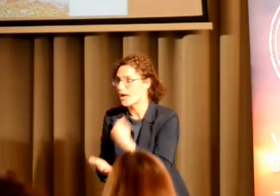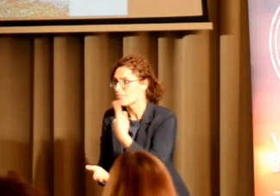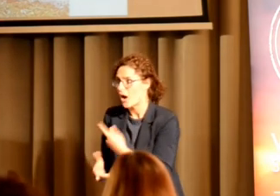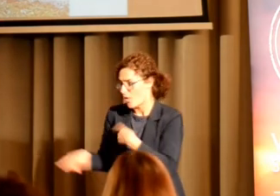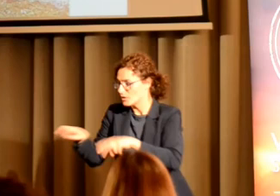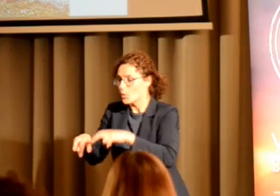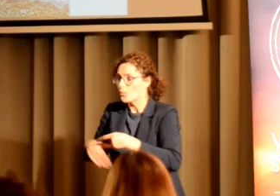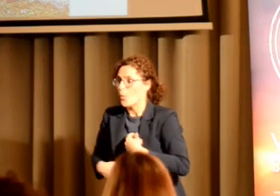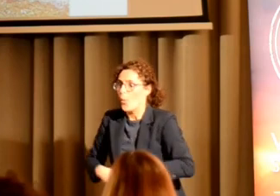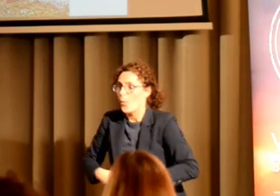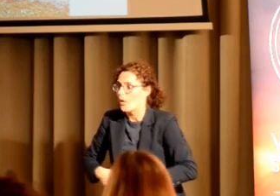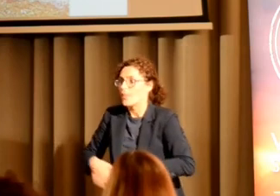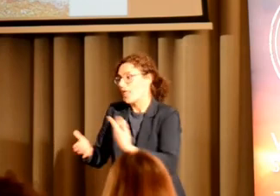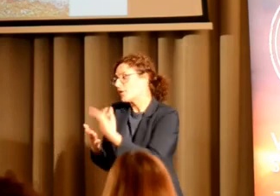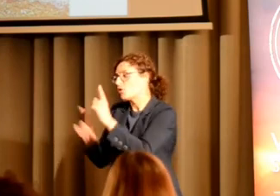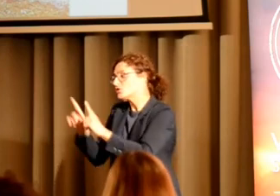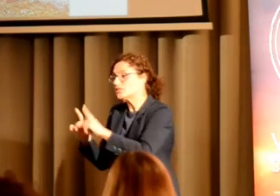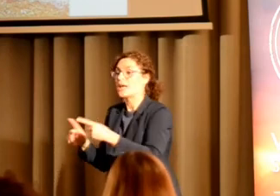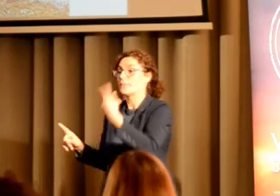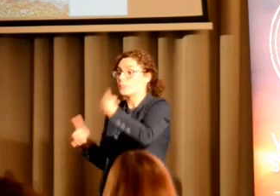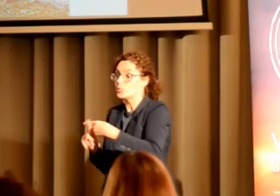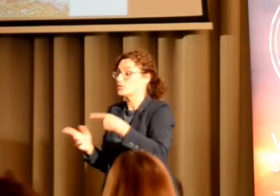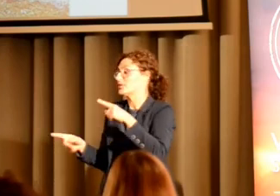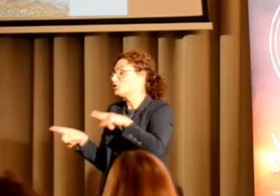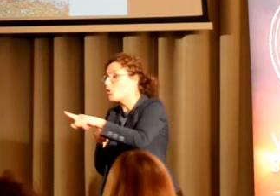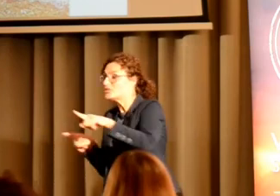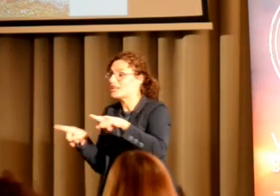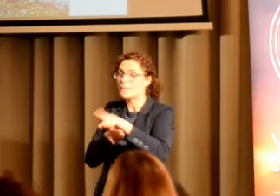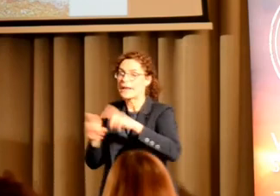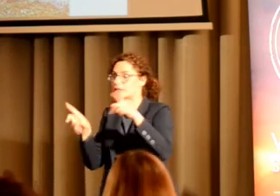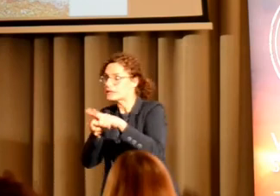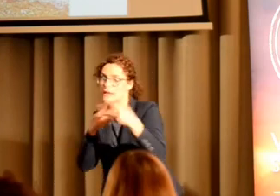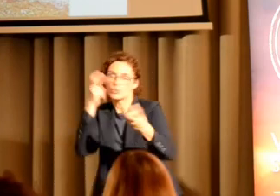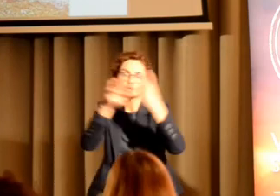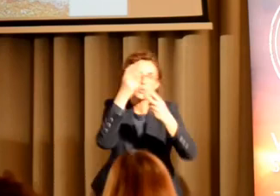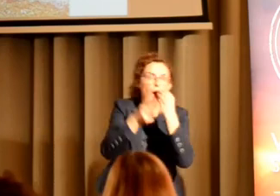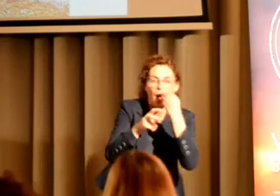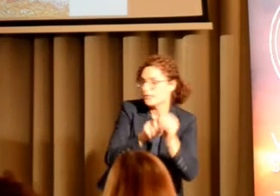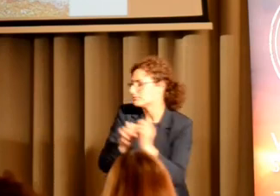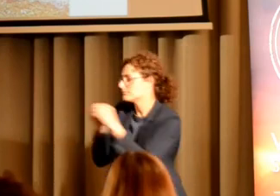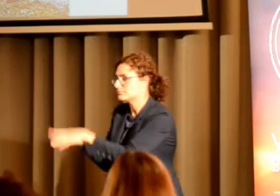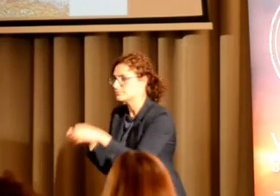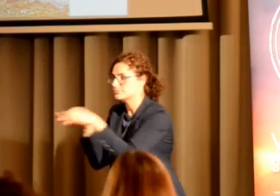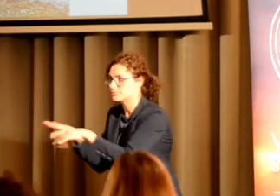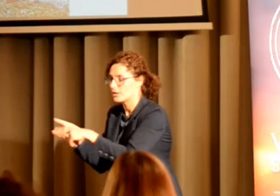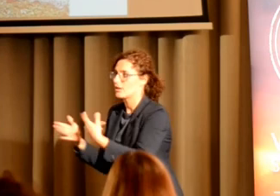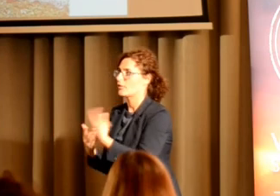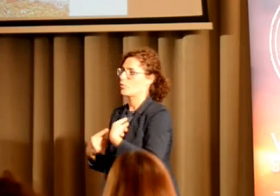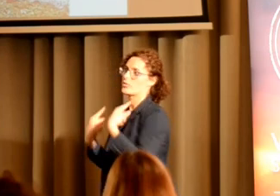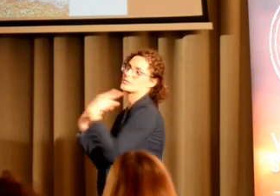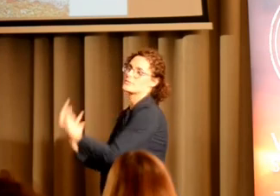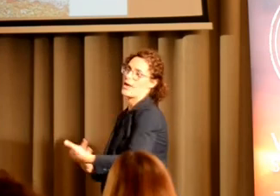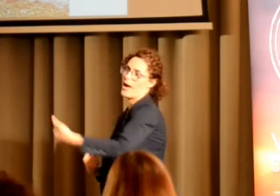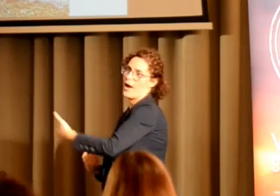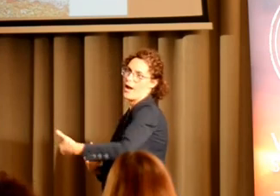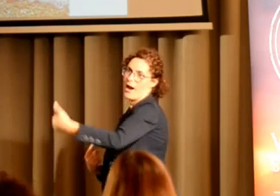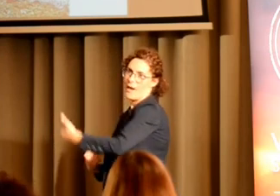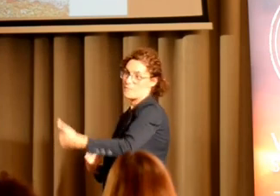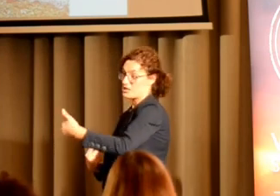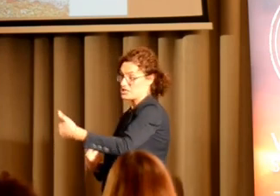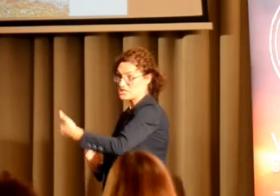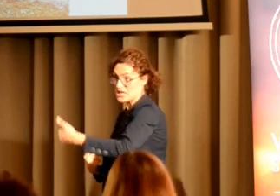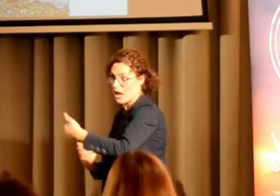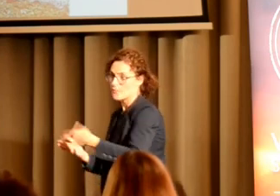prostu szczenięta muszą zostać same gdzieś tam w jakimś młodniku i wtedy zaczynają się szwędzać po drogach. Wtedy bardzo gwałtownie